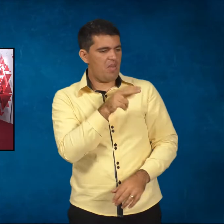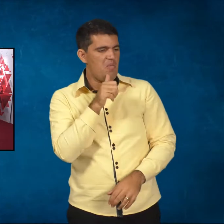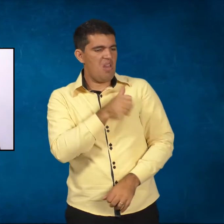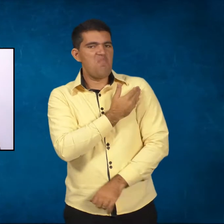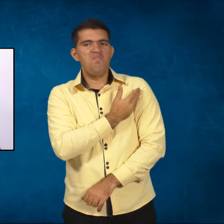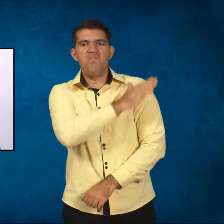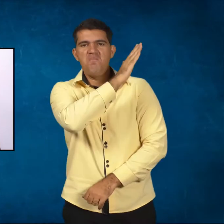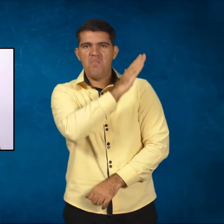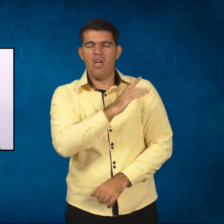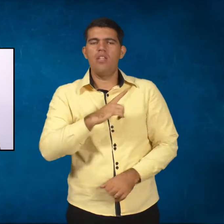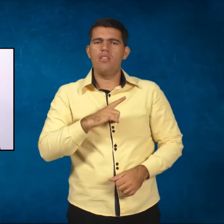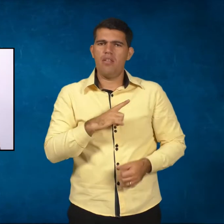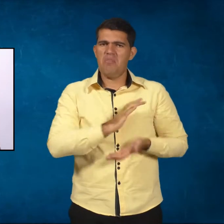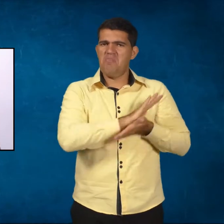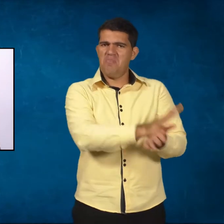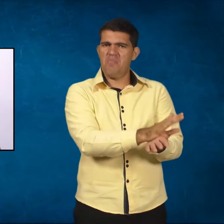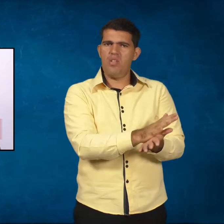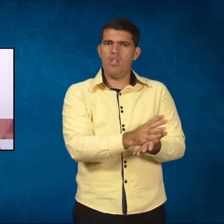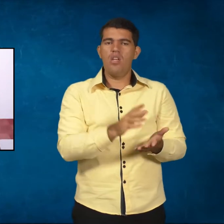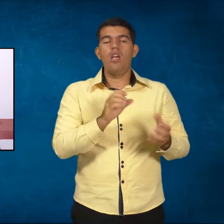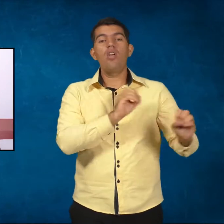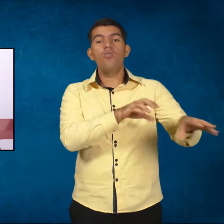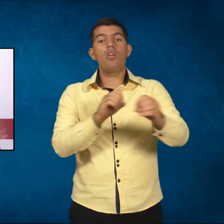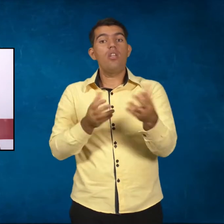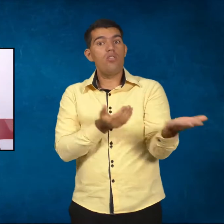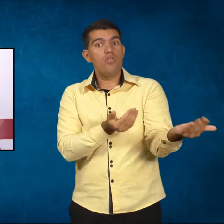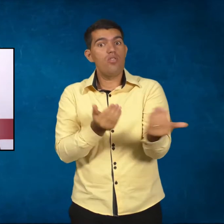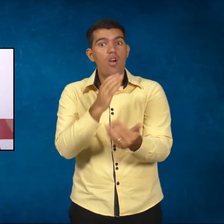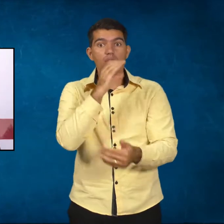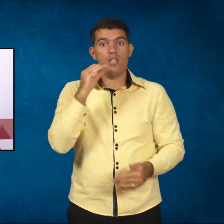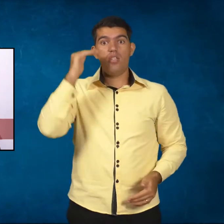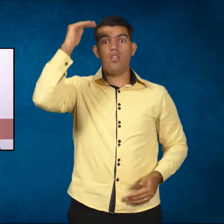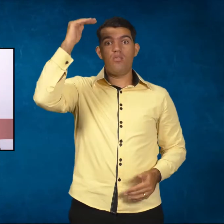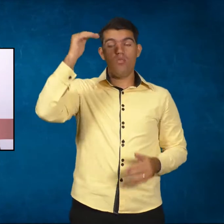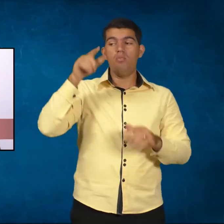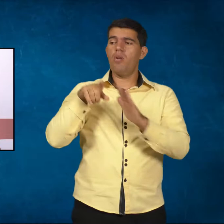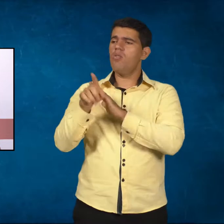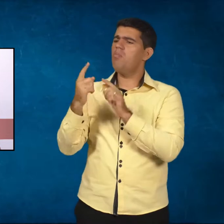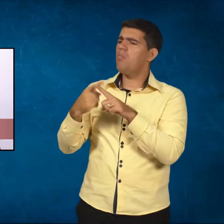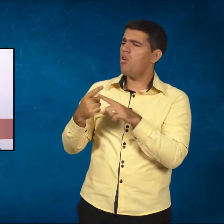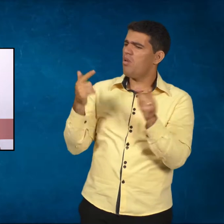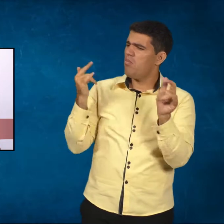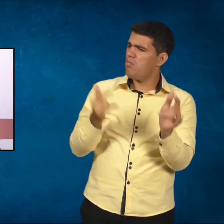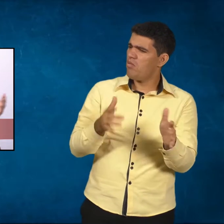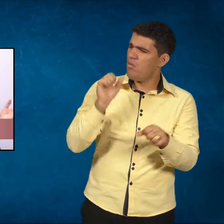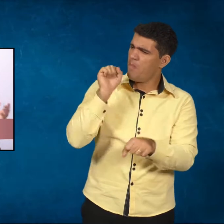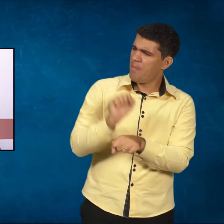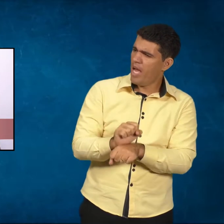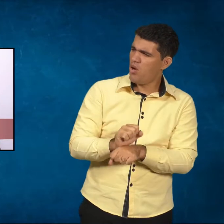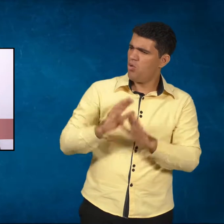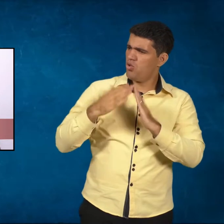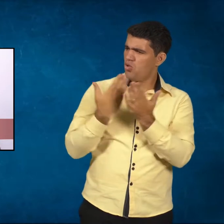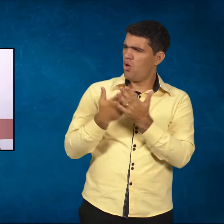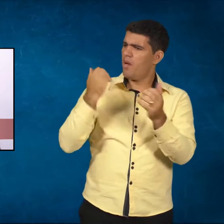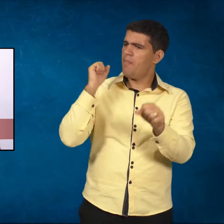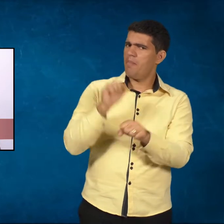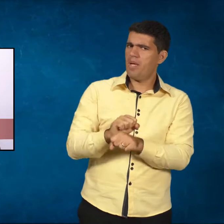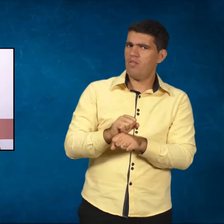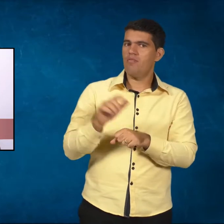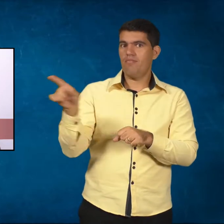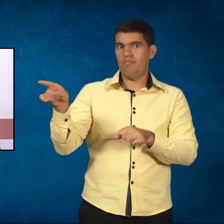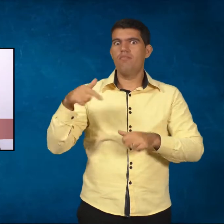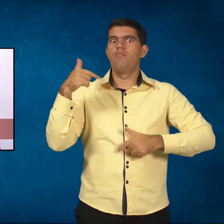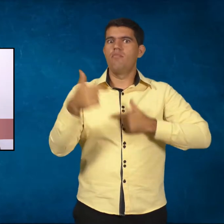mulheres né quando a educação de jovens e adultos a gente pergunta para esse sujeito por que pararam de estudar então além desses elementos citados